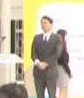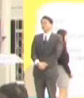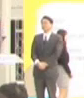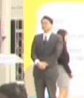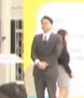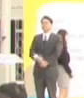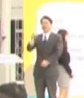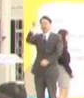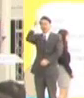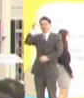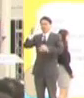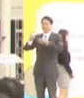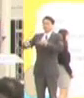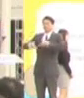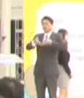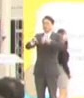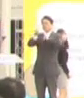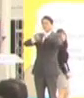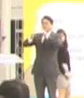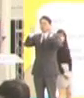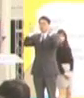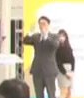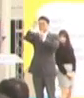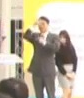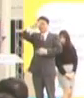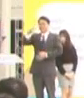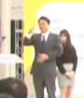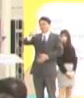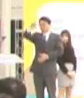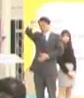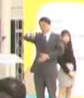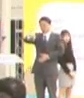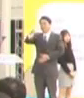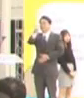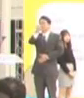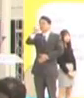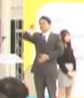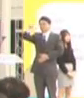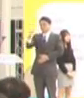대상자는 한국도로공사 화성지사 이운숙, 이순덕님.